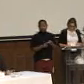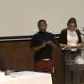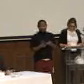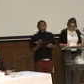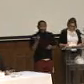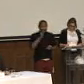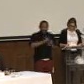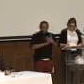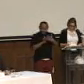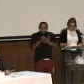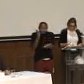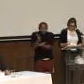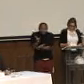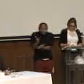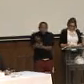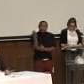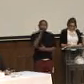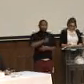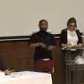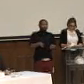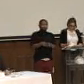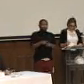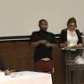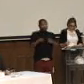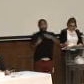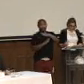construtora ganhou de novo. A construtora faliu,